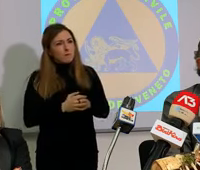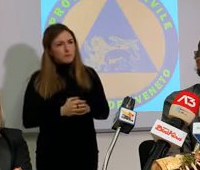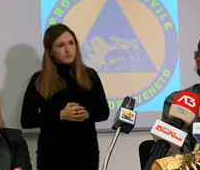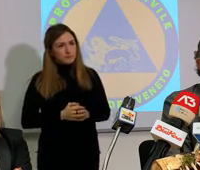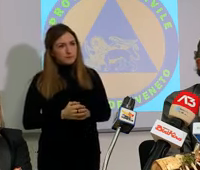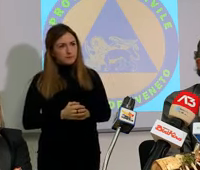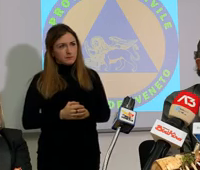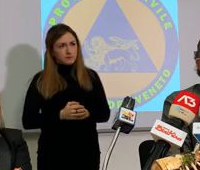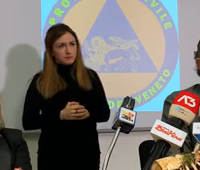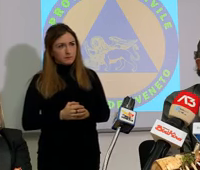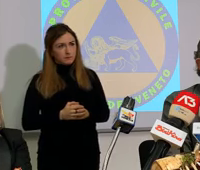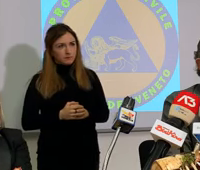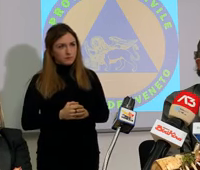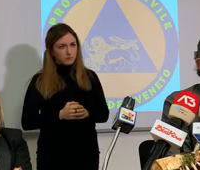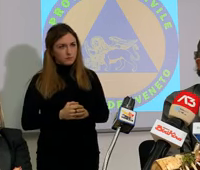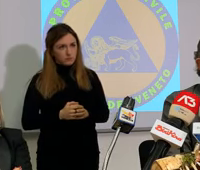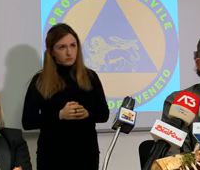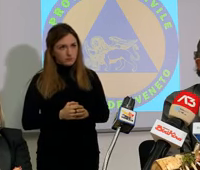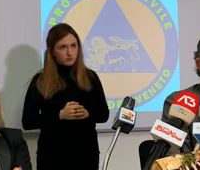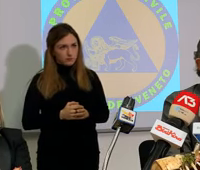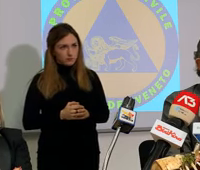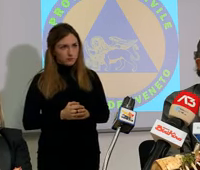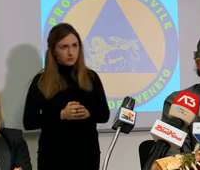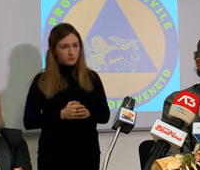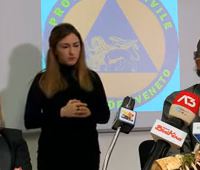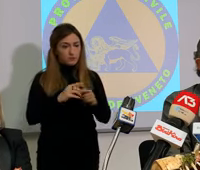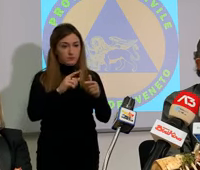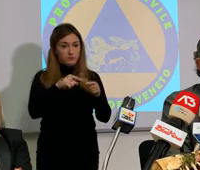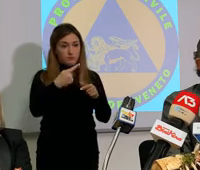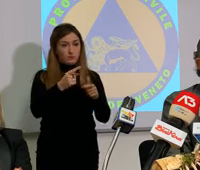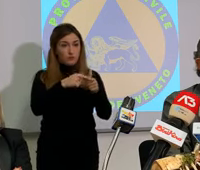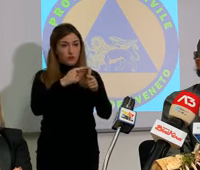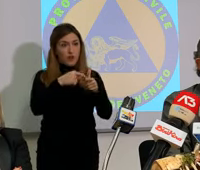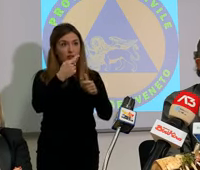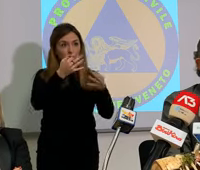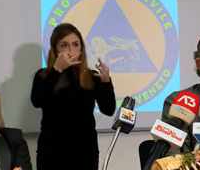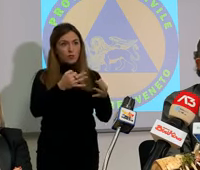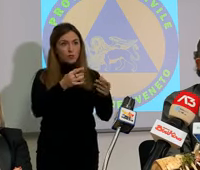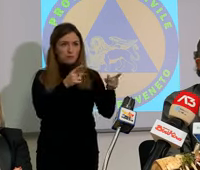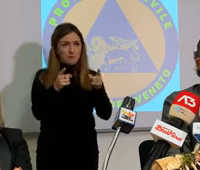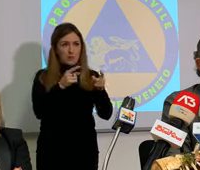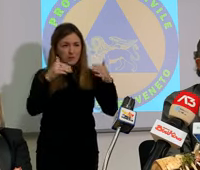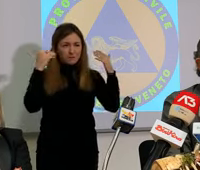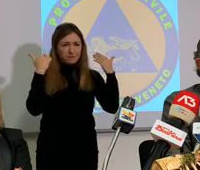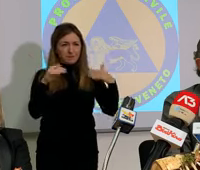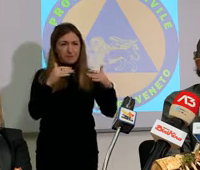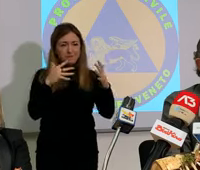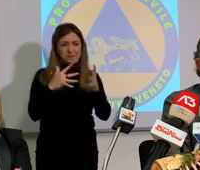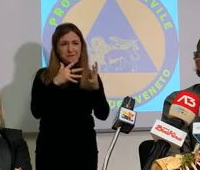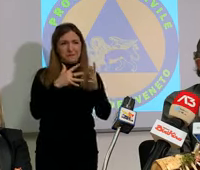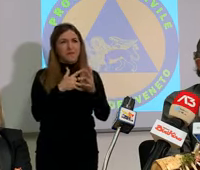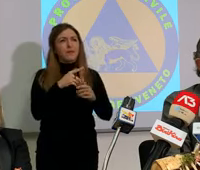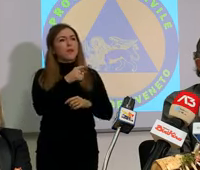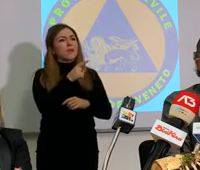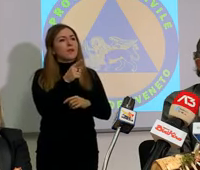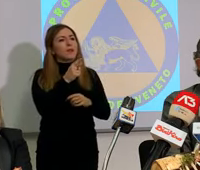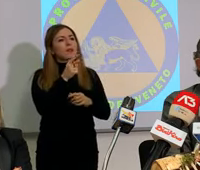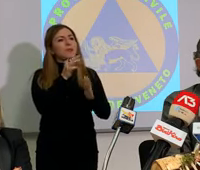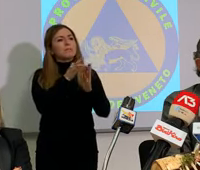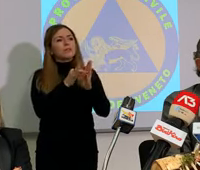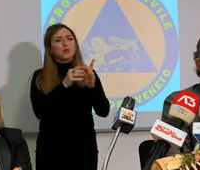intervento a sostegno degli addetti anche in vista del gennaio molto bollente che lei prima ha preannunciato presidente lo chiedo in riferimento al fatto